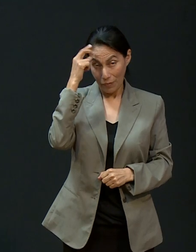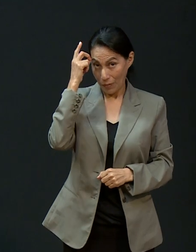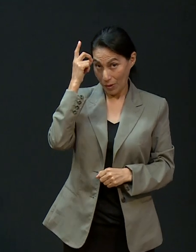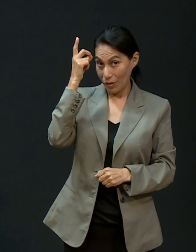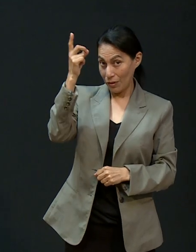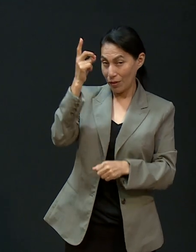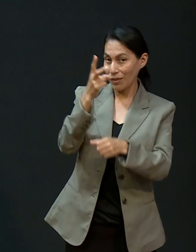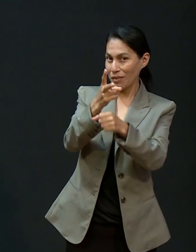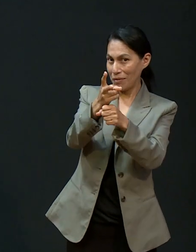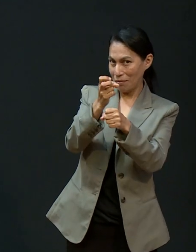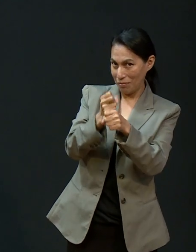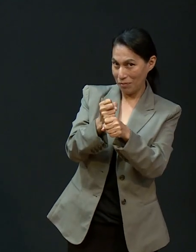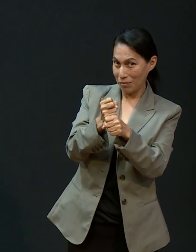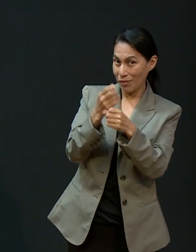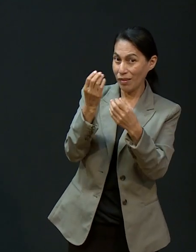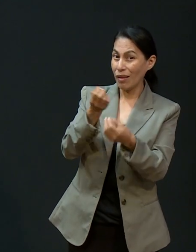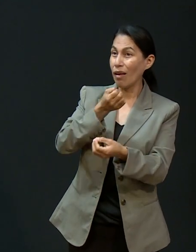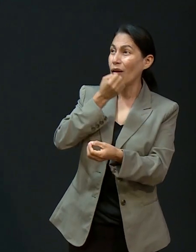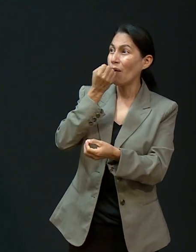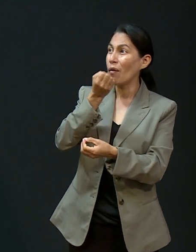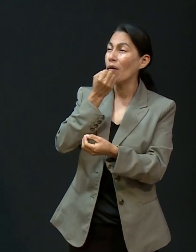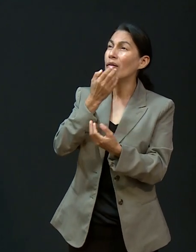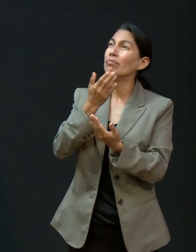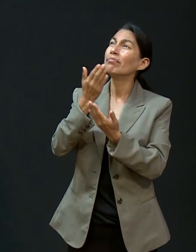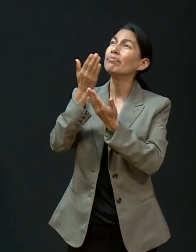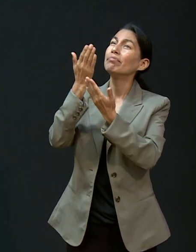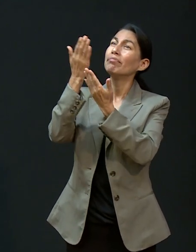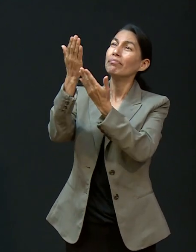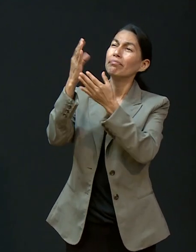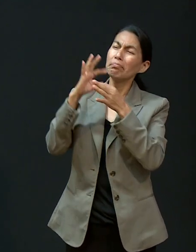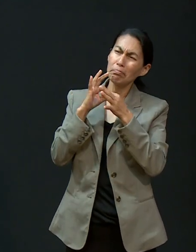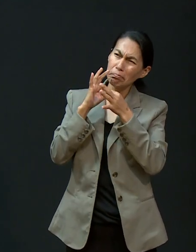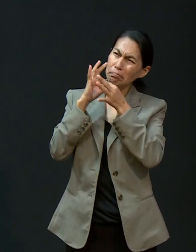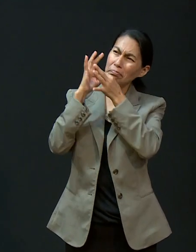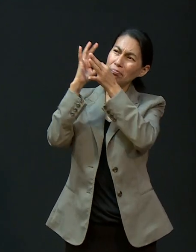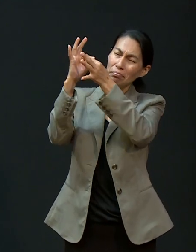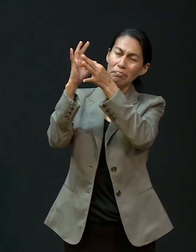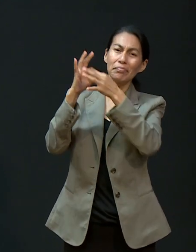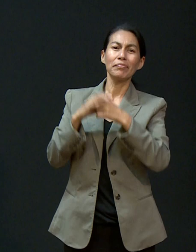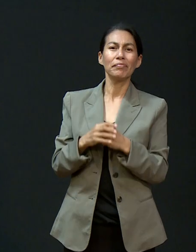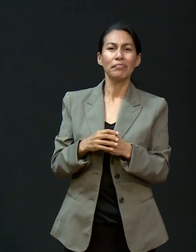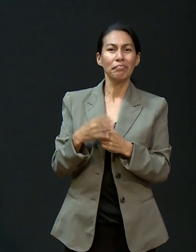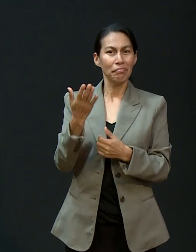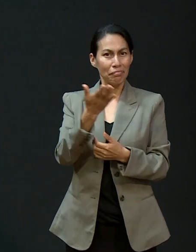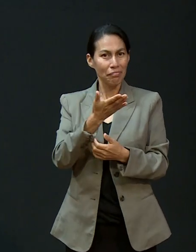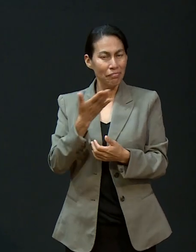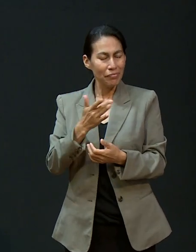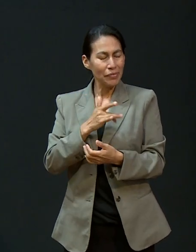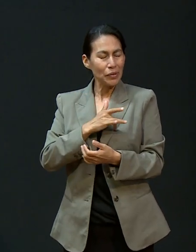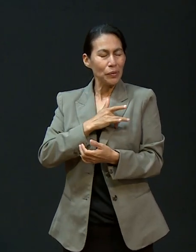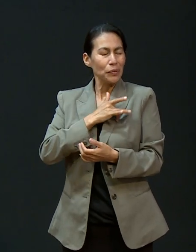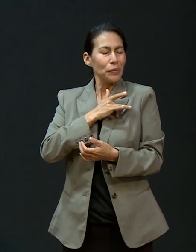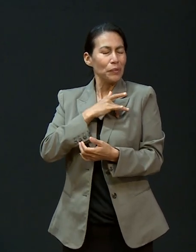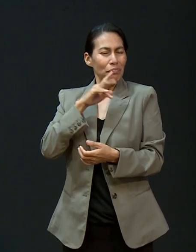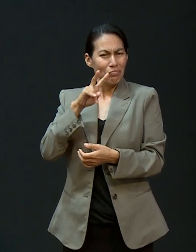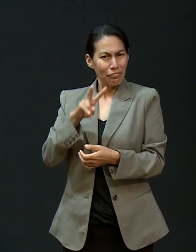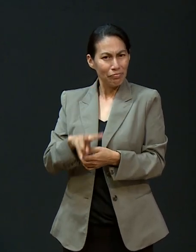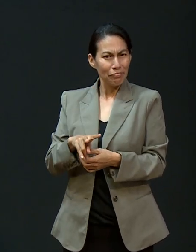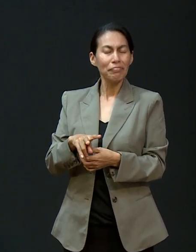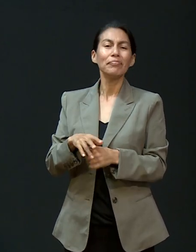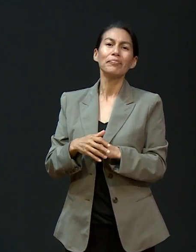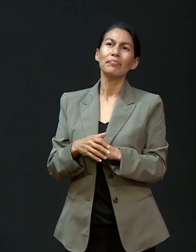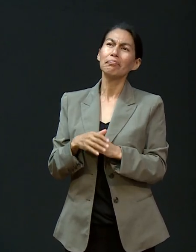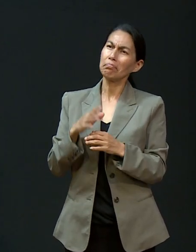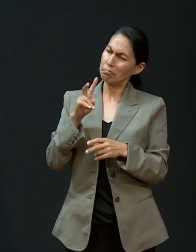Dios te invita a invocarle, a relacionarte con él en un compañerismo íntimo,